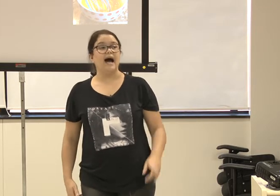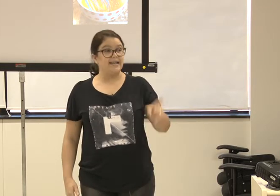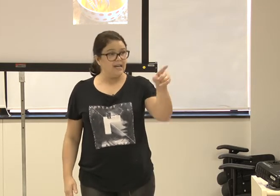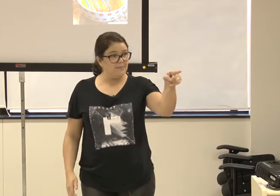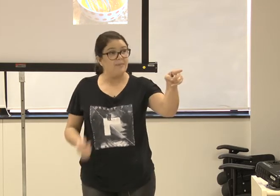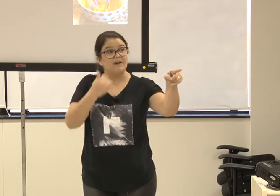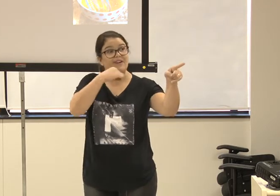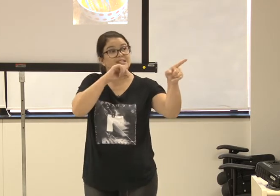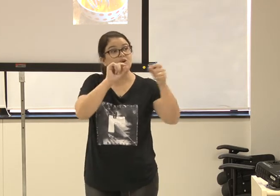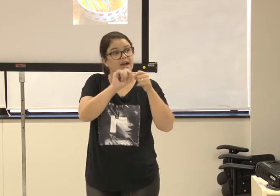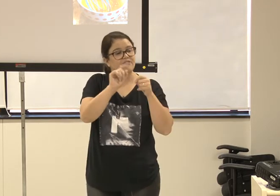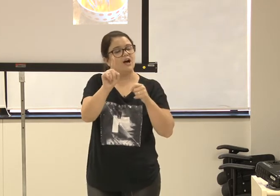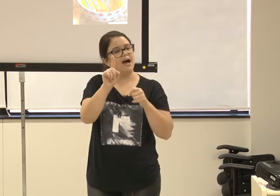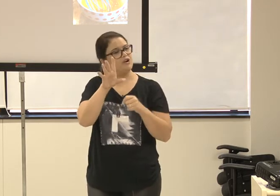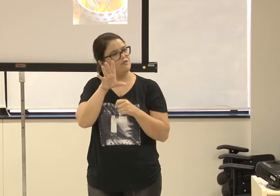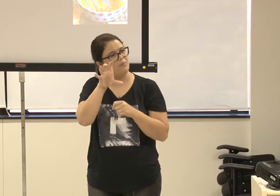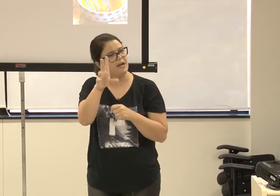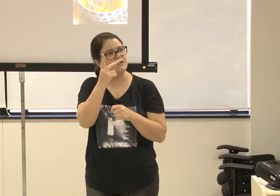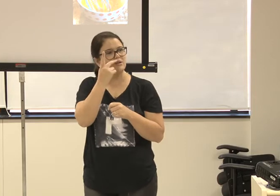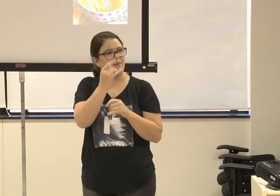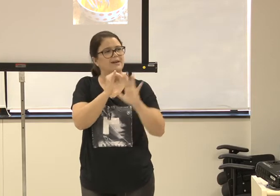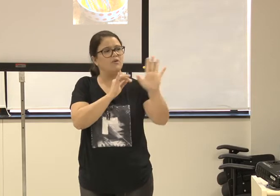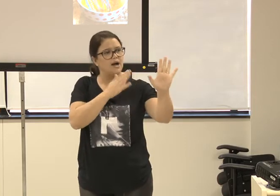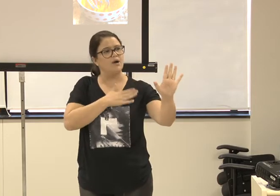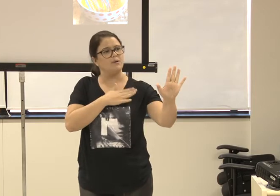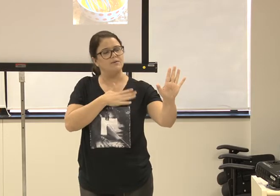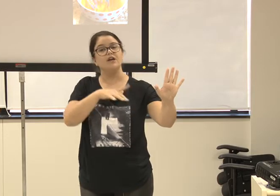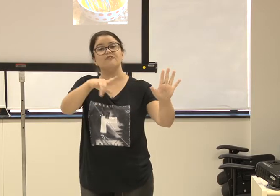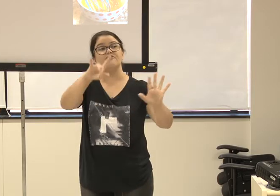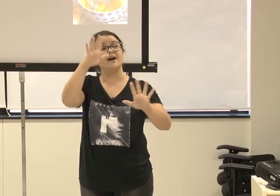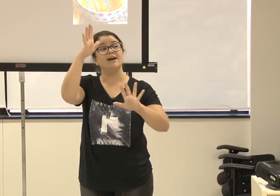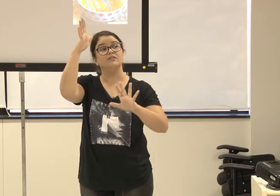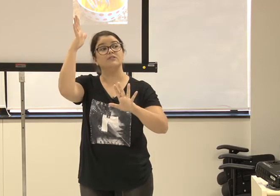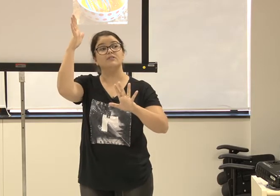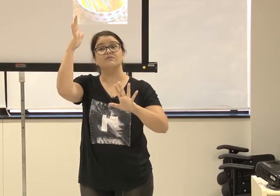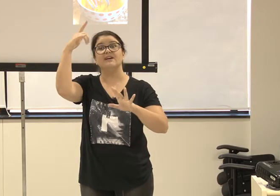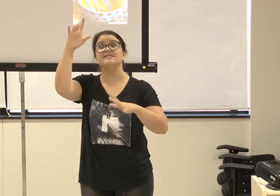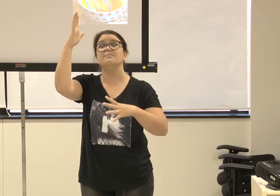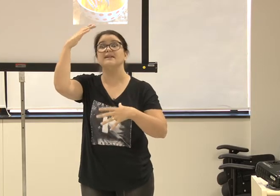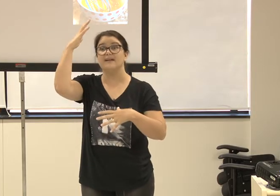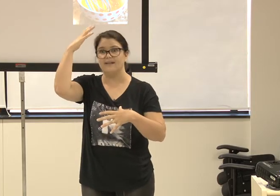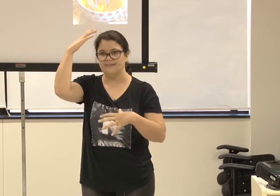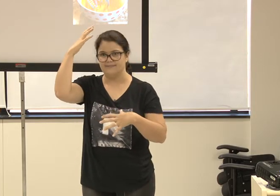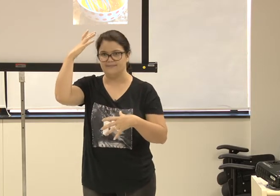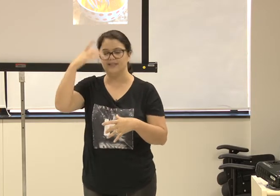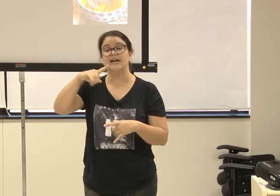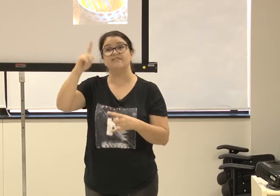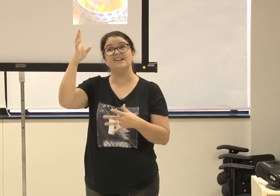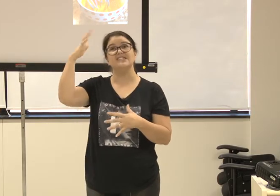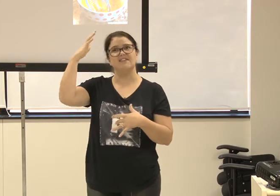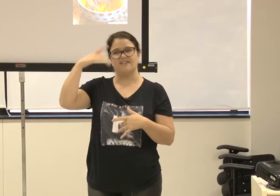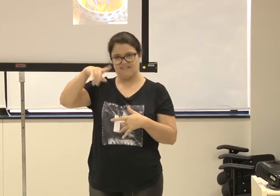Aí minha mãe fazia o quê? Falou, eu não vou brigar com seu pai. Não, calma. Vá se banhar. Não, era vá se